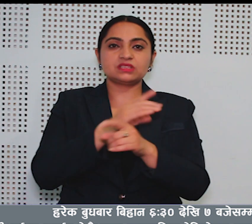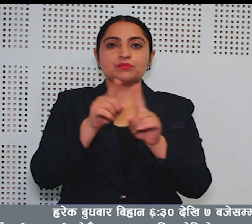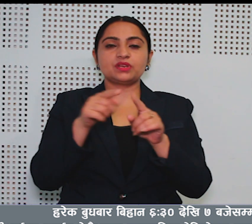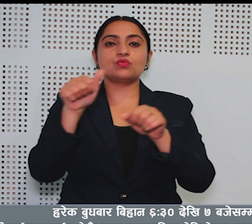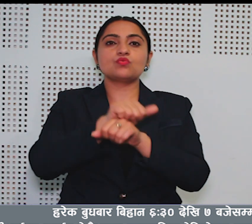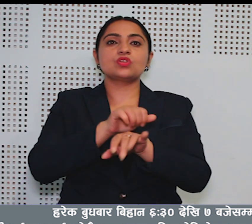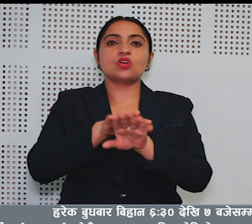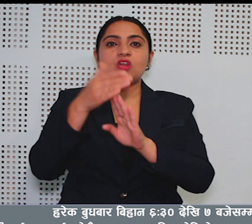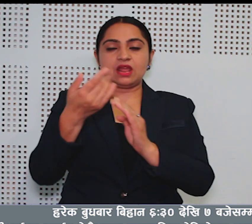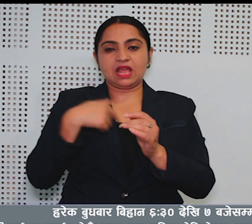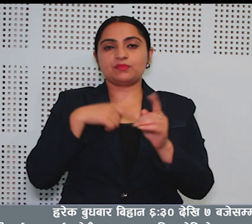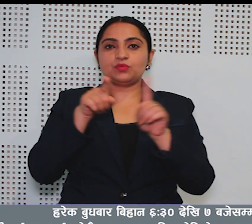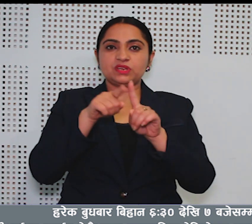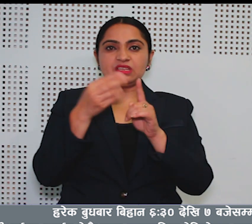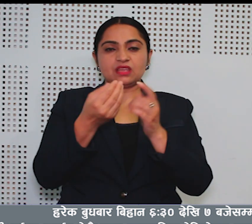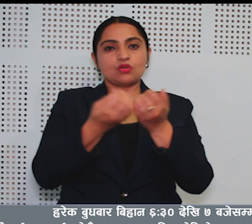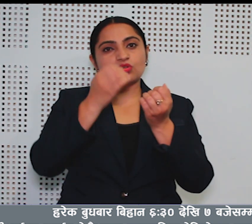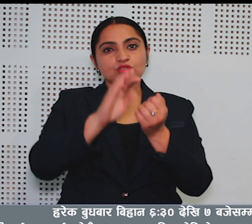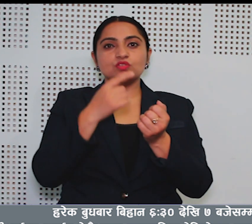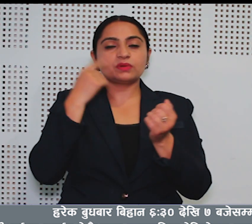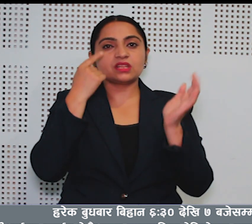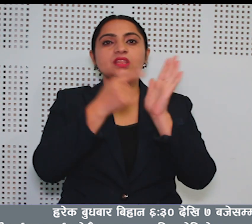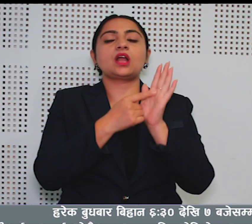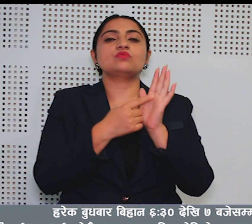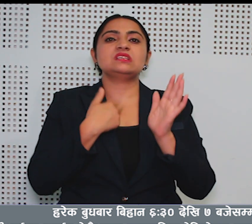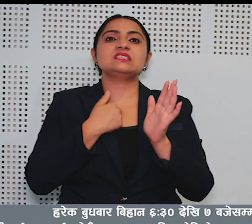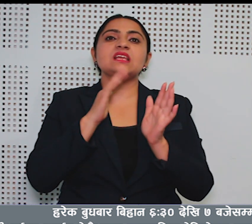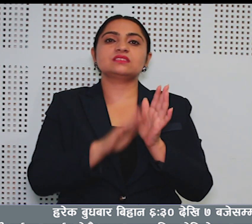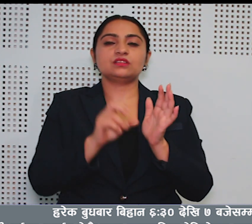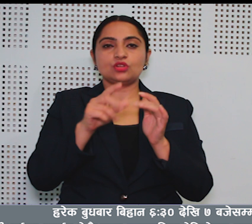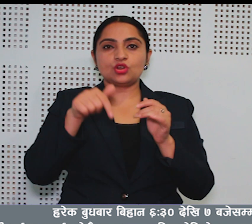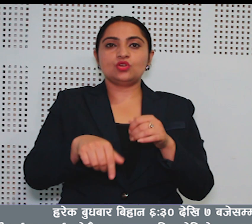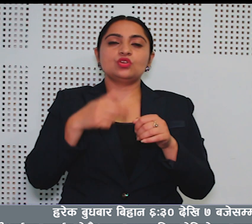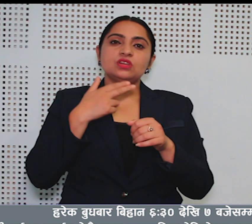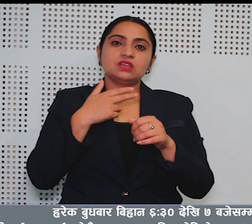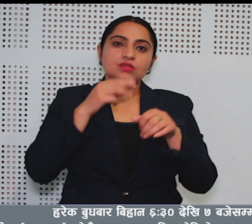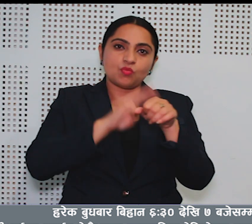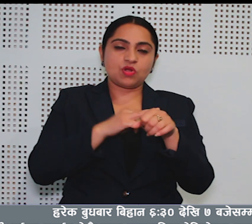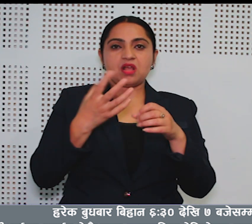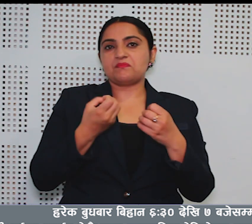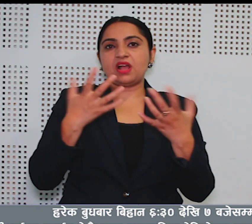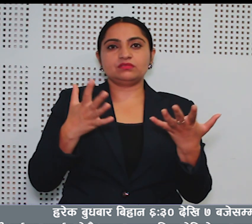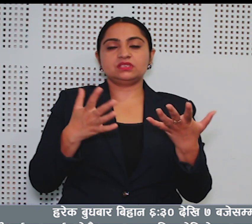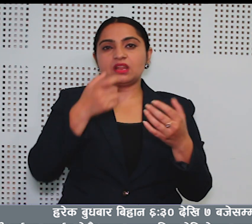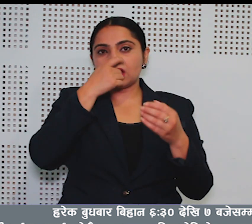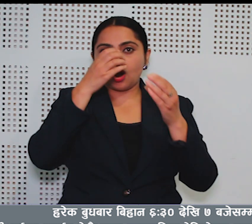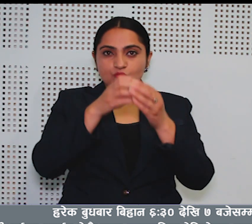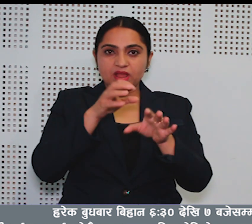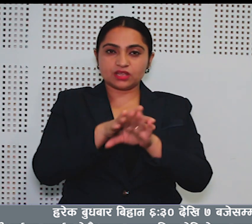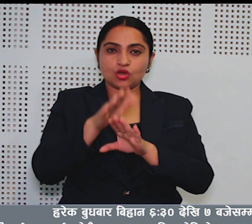पनि केही गर्न सक्छौँ भनेर चाहिँ देखाउन मन छ। तर यो अवसर चाहिँ अहिलेसम्म आएको छैन। गाउँपालिकाहरूले यस्तो अवसर आयो